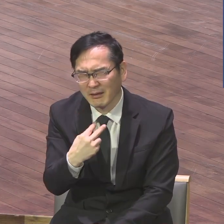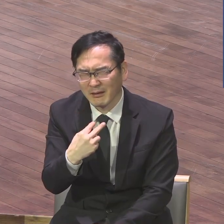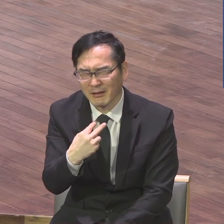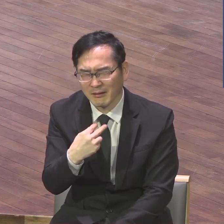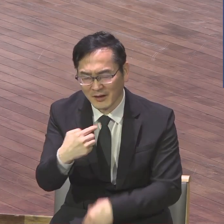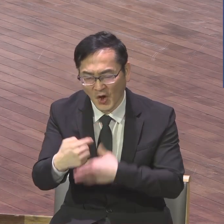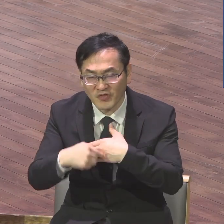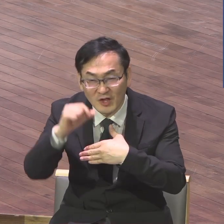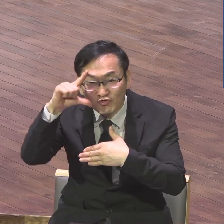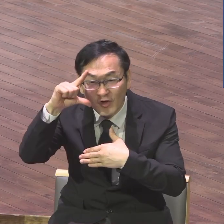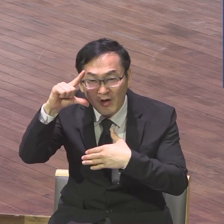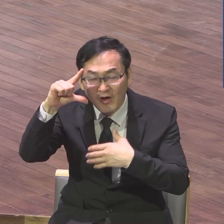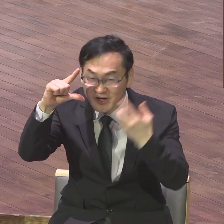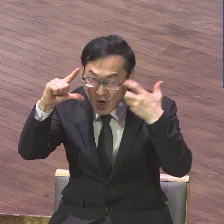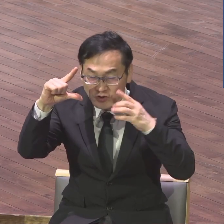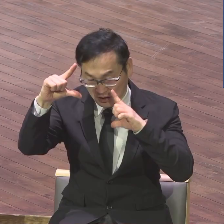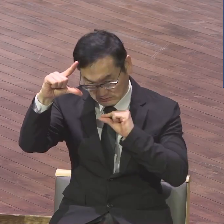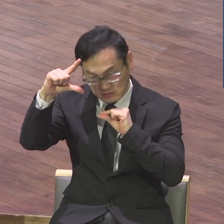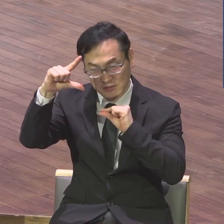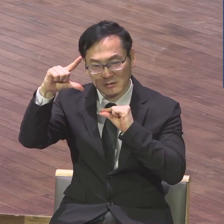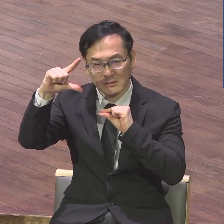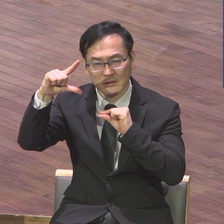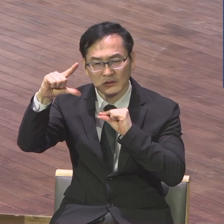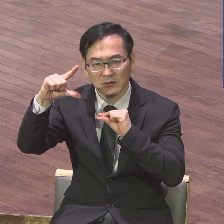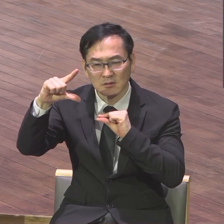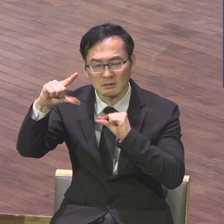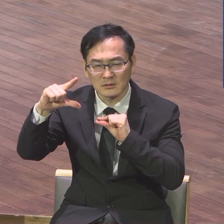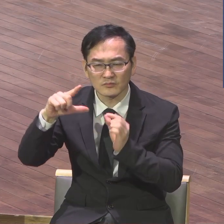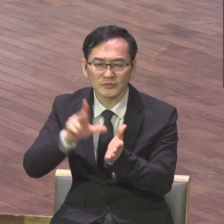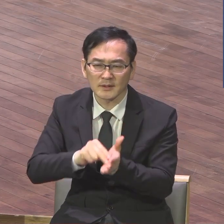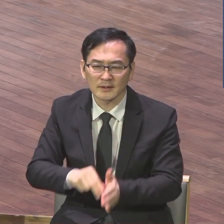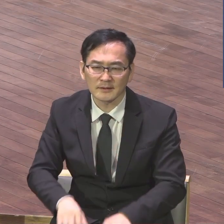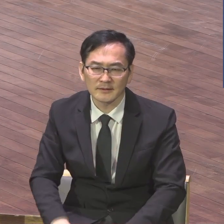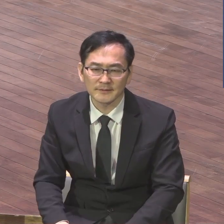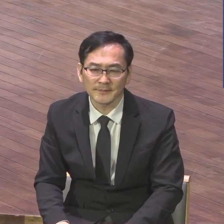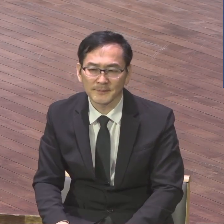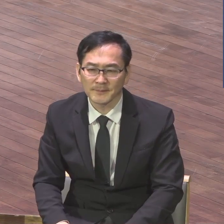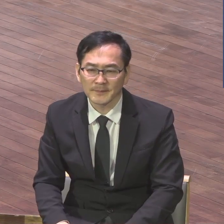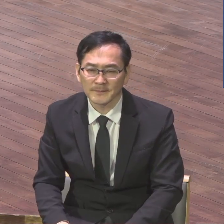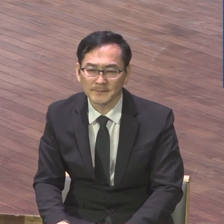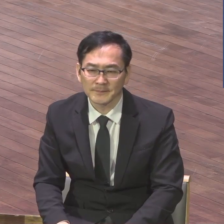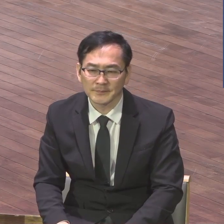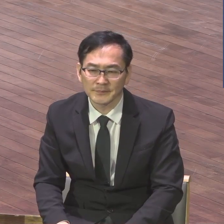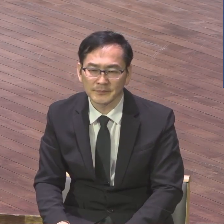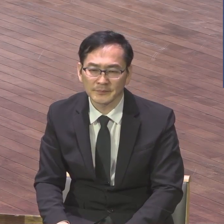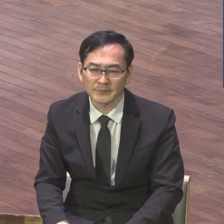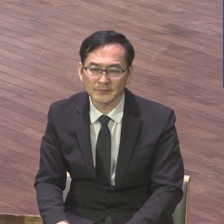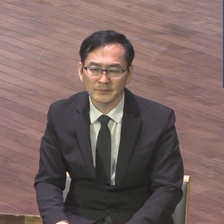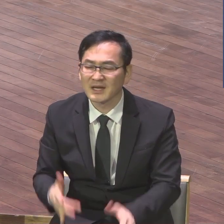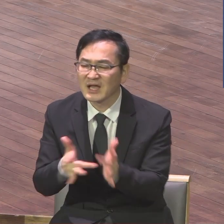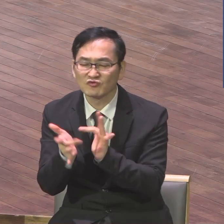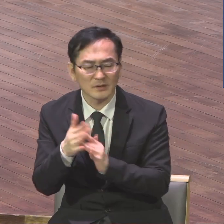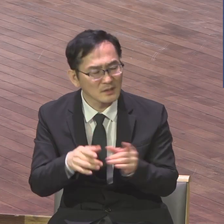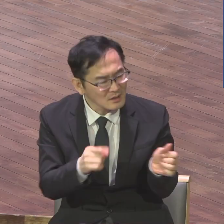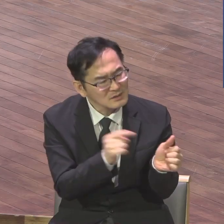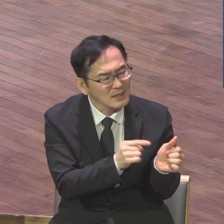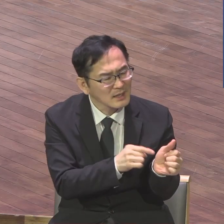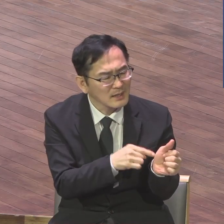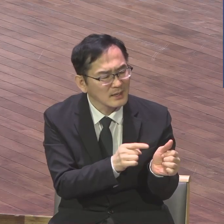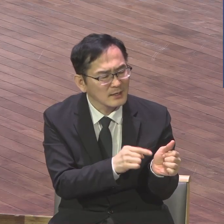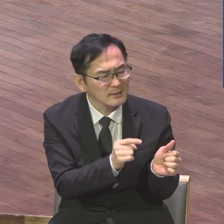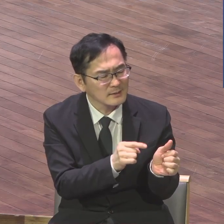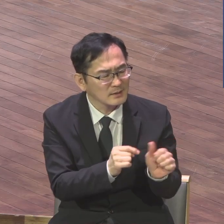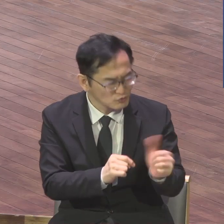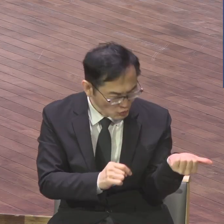지금 이 4절의 말씀을 그 사람들 그 당시 전혀 이해가 안 됩니다. 무슨 말인지를 모르지요. 이